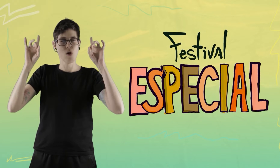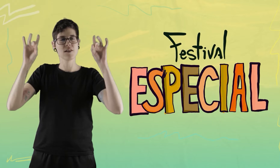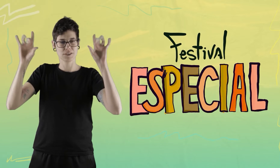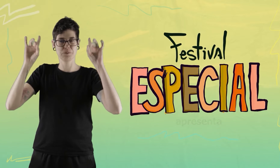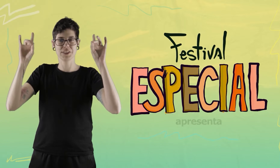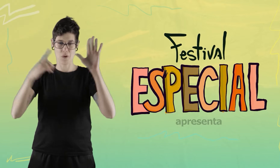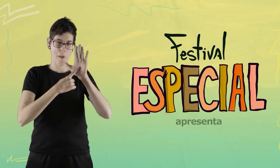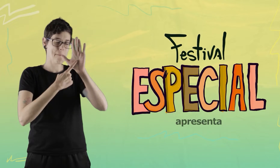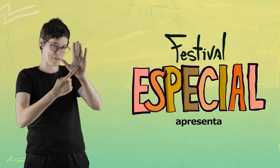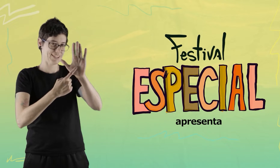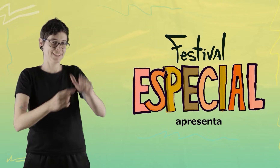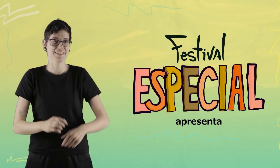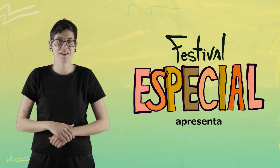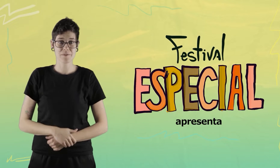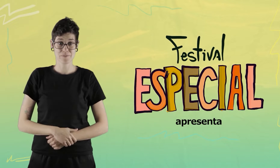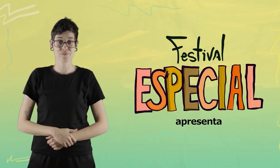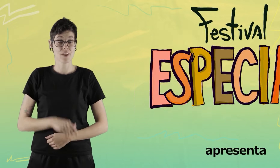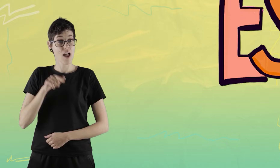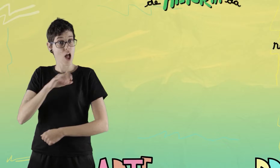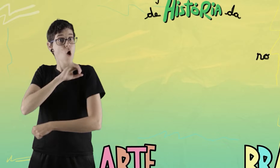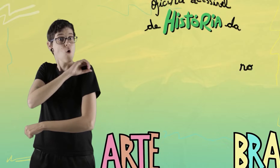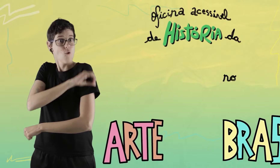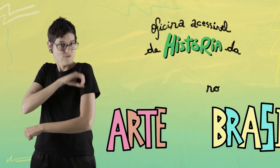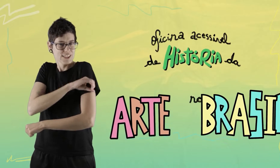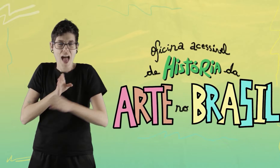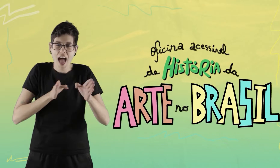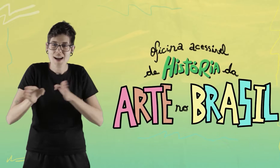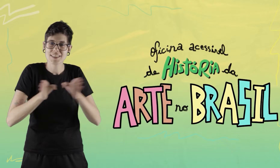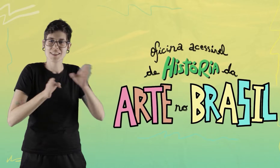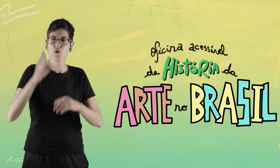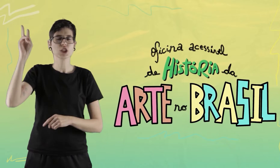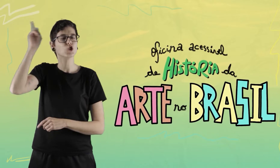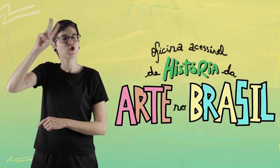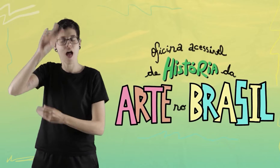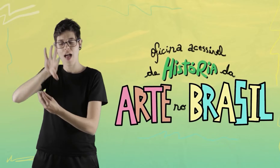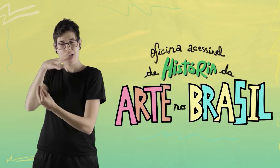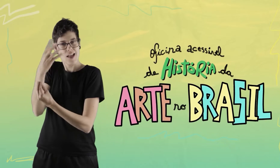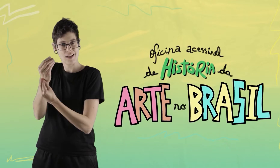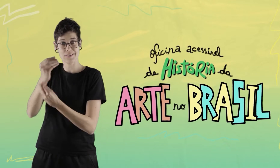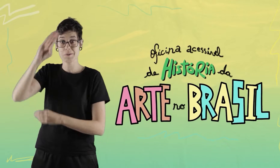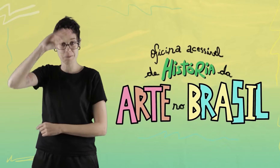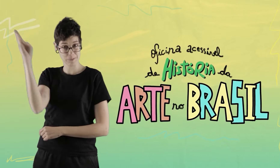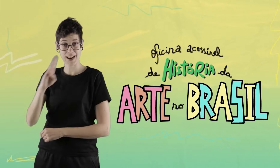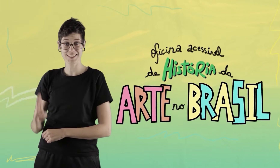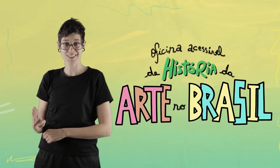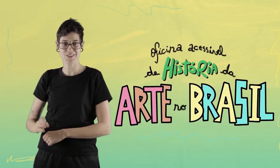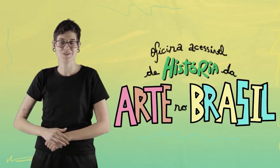Festival Especial apresenta Oficina Acessível de História da Arte no Brasil.